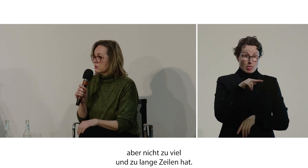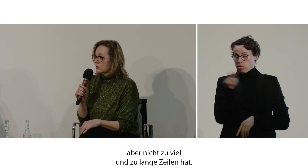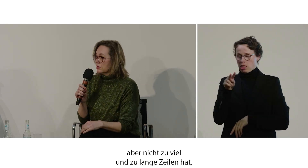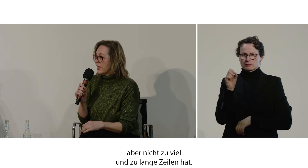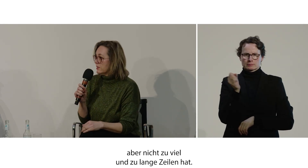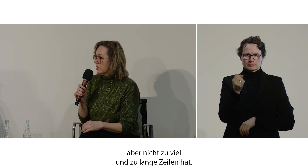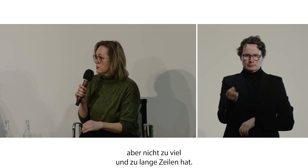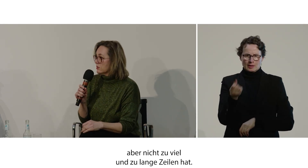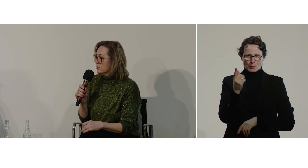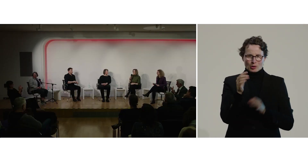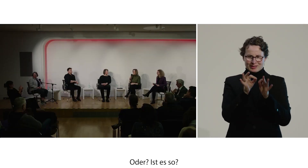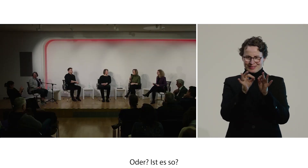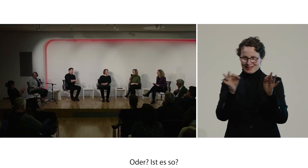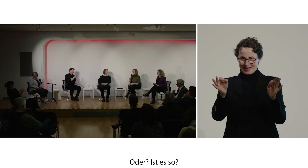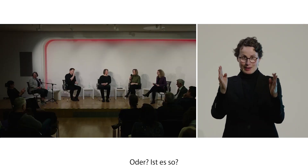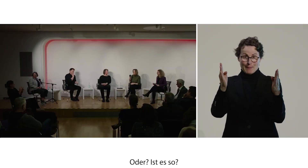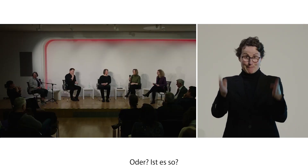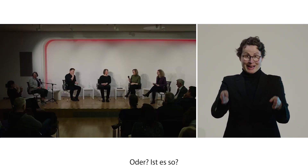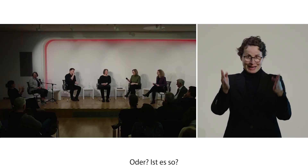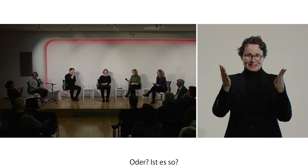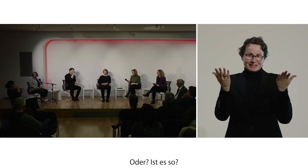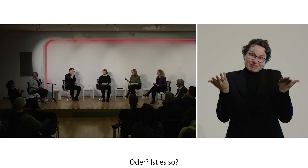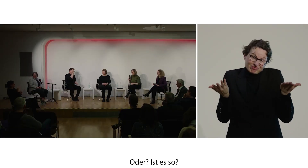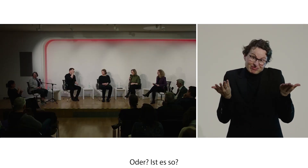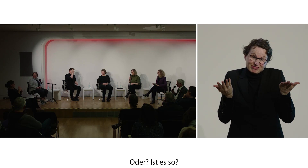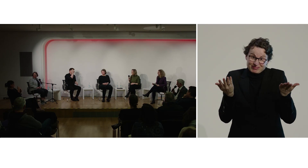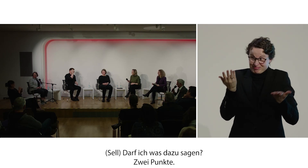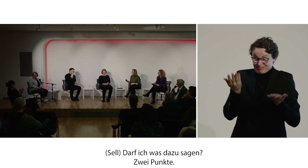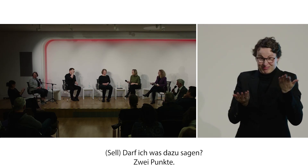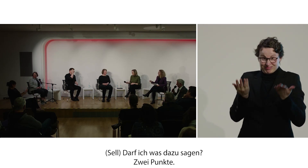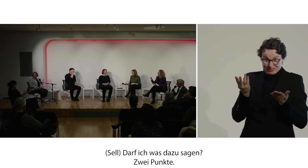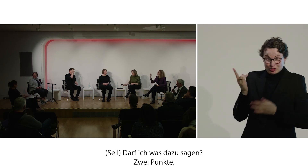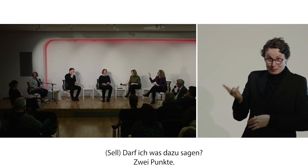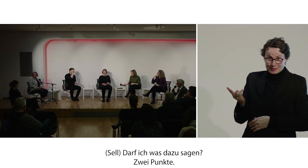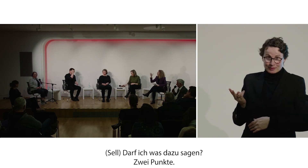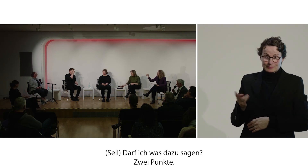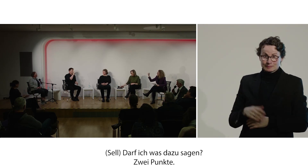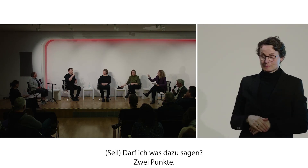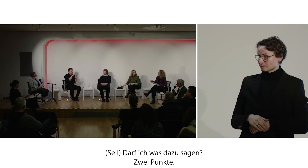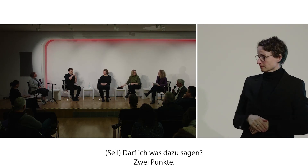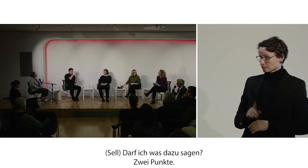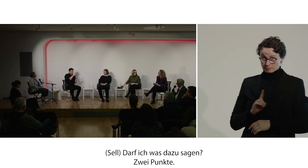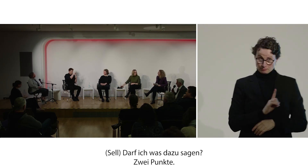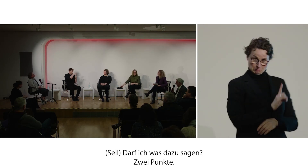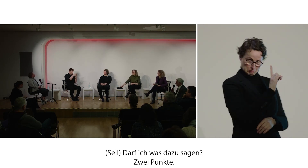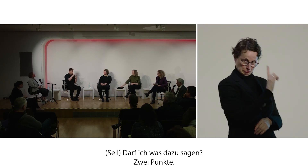lange Zeilen hat. Oder? Ist es so? Darf ich was dazu sagen?